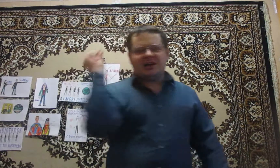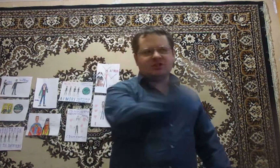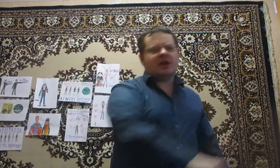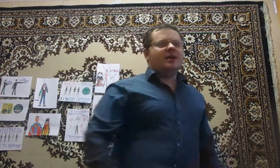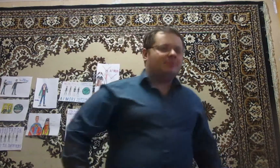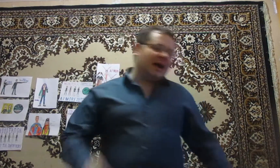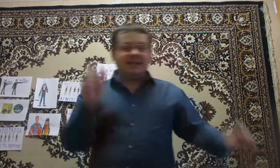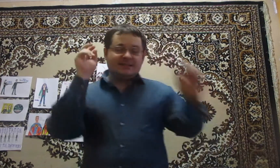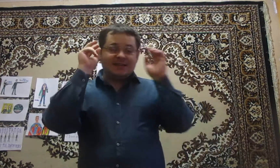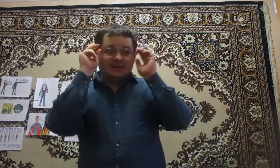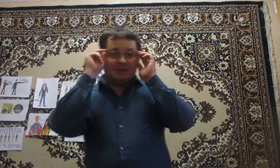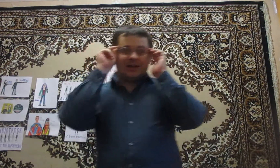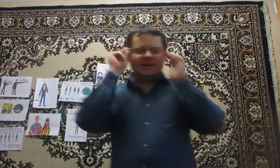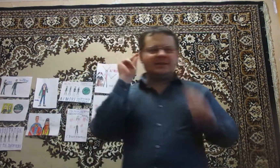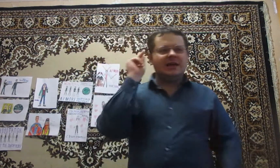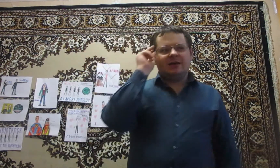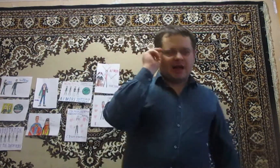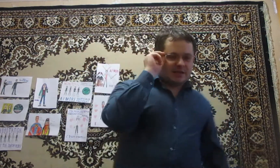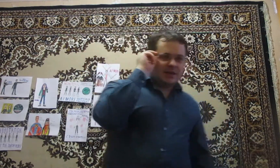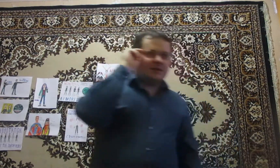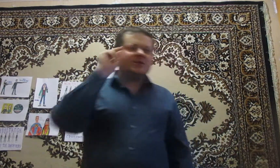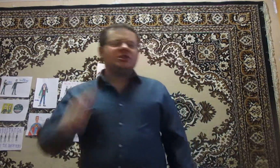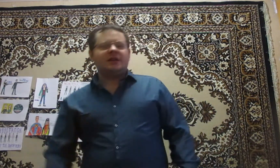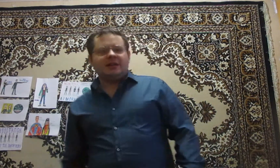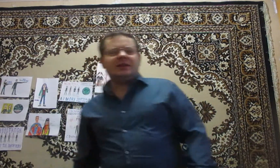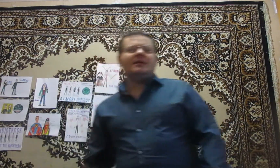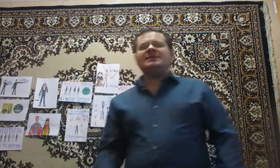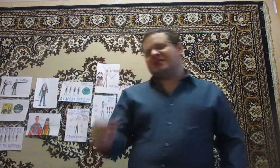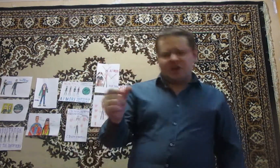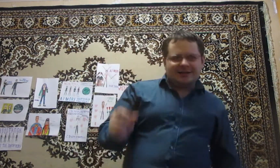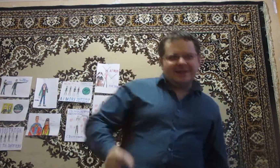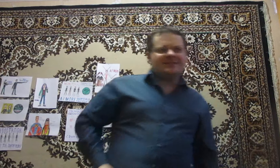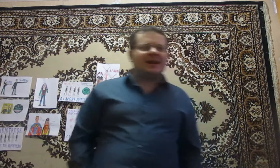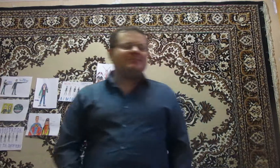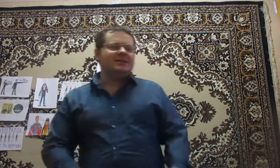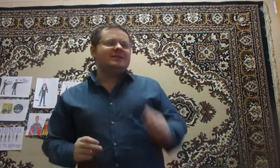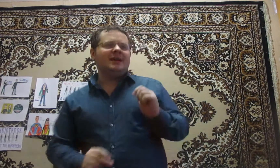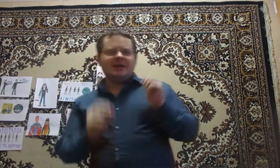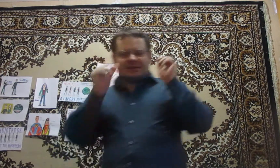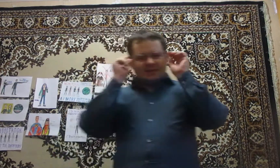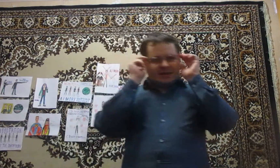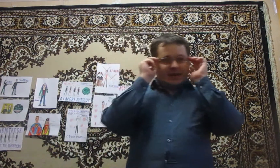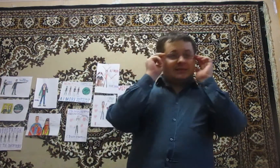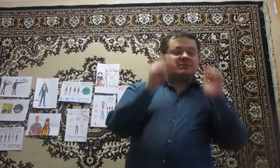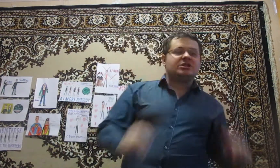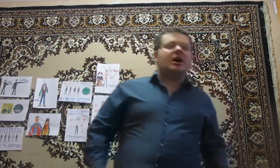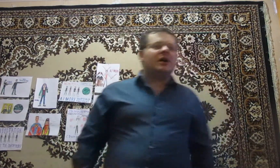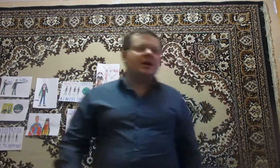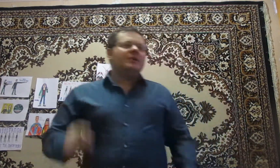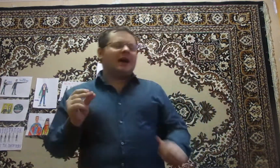малинки. Малинки, малинки, какие вечеринки, зеленые тропинки, тихо и свежо.